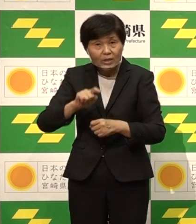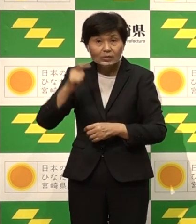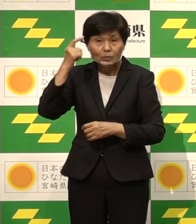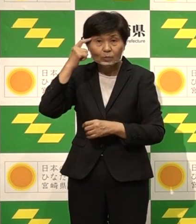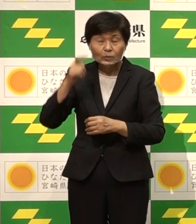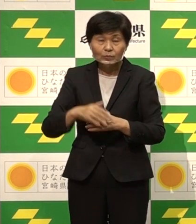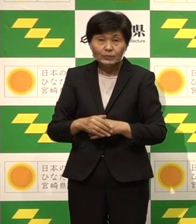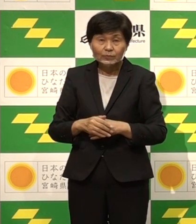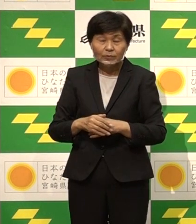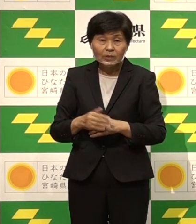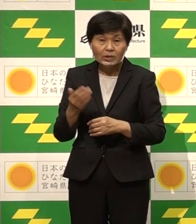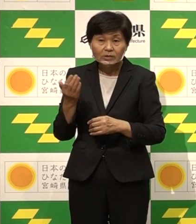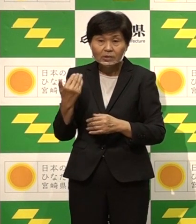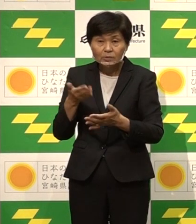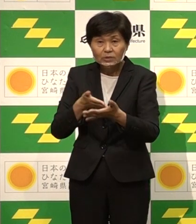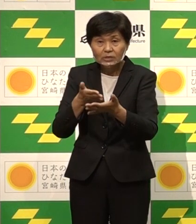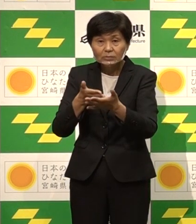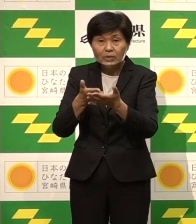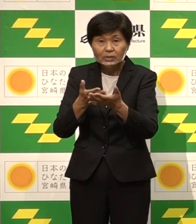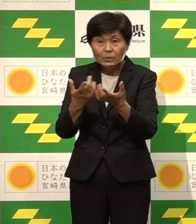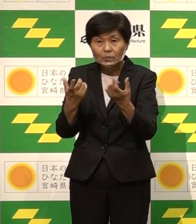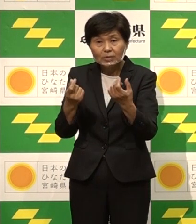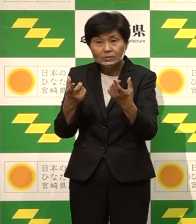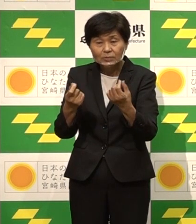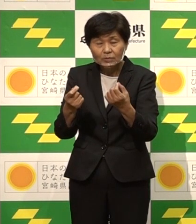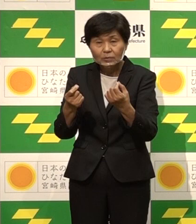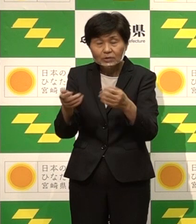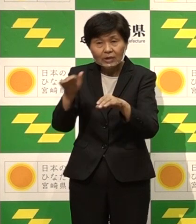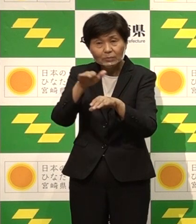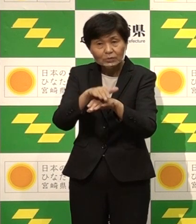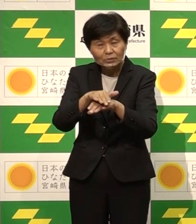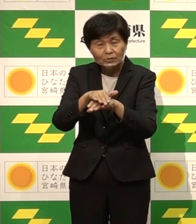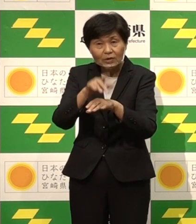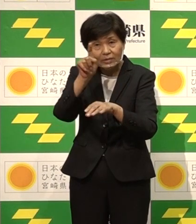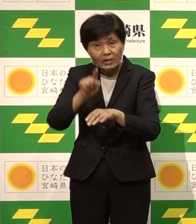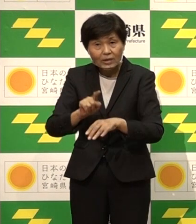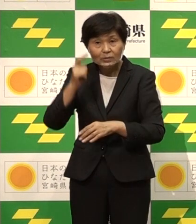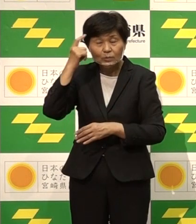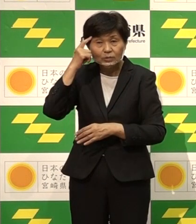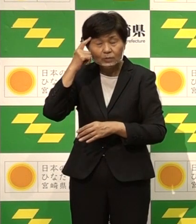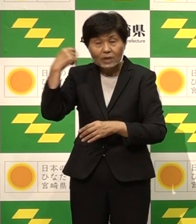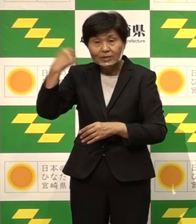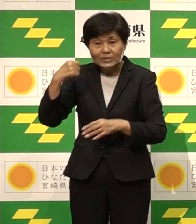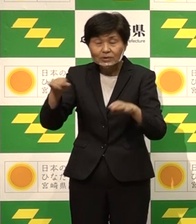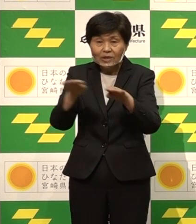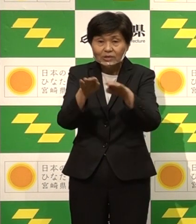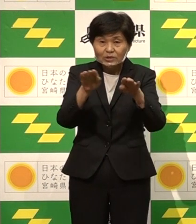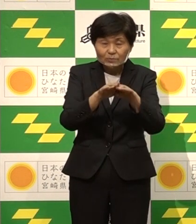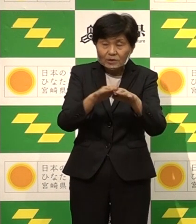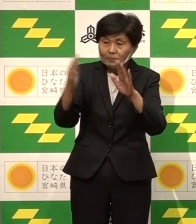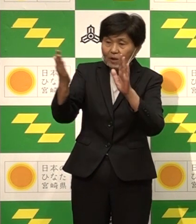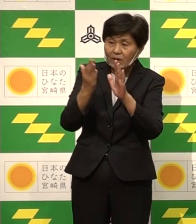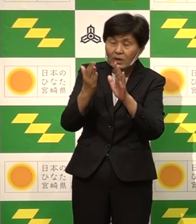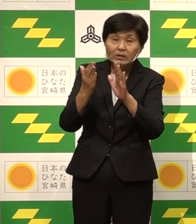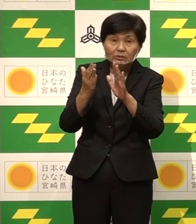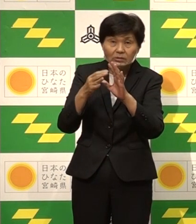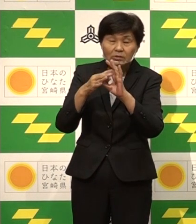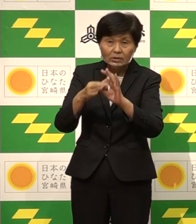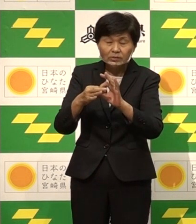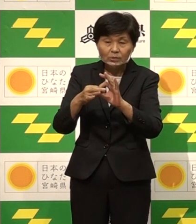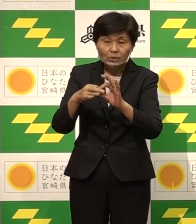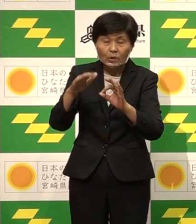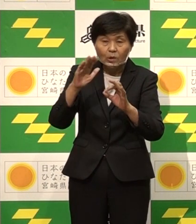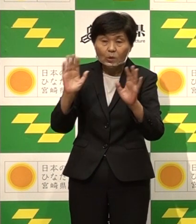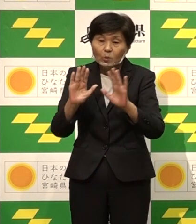ですけれども、ちょっと先ほどの話とかぶってしまう部分はあって申し訳ないんですが、この夏休みという状況の中でですね、そのお子さんたちですと